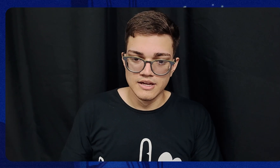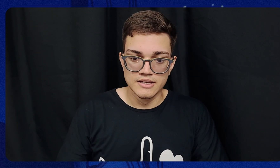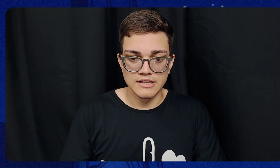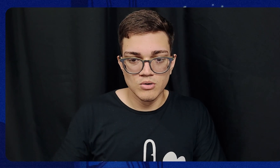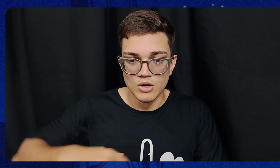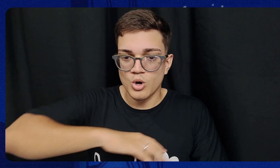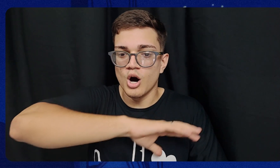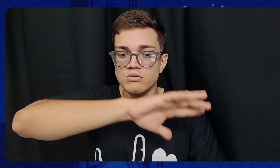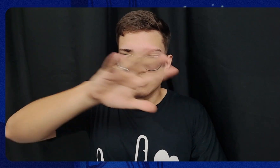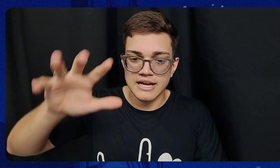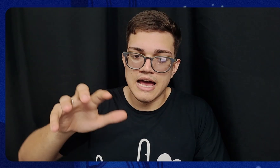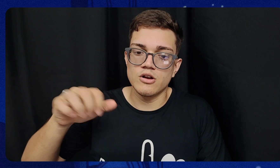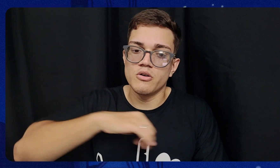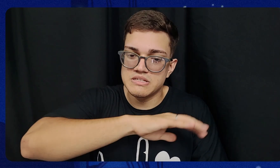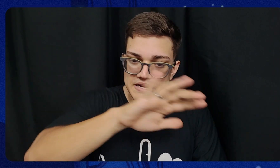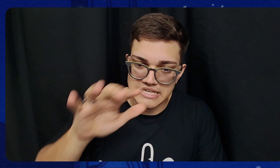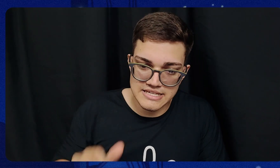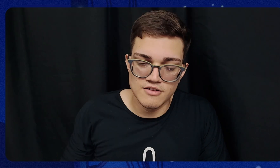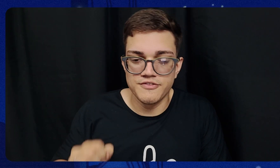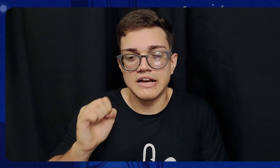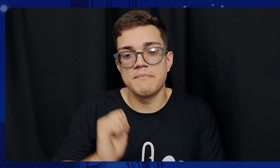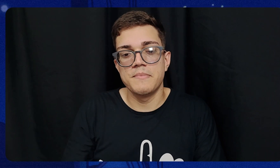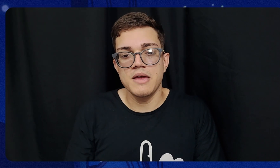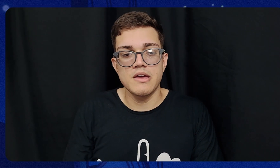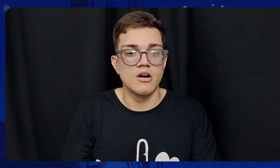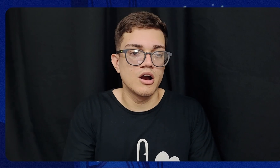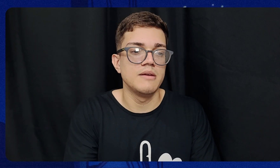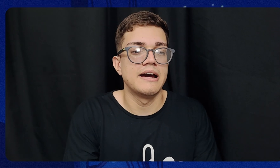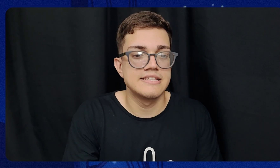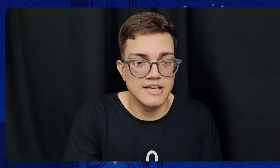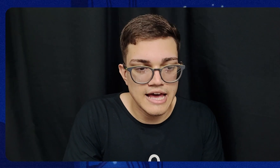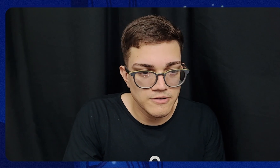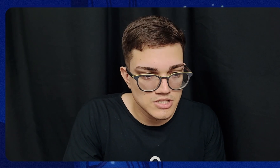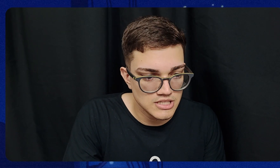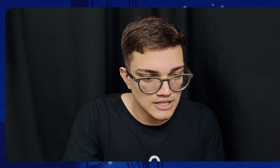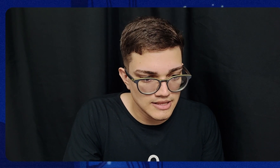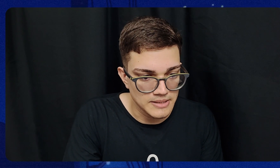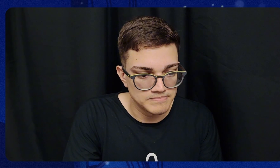Beleza? Então, com o cenário, com a espacialização, fica bem melhor e mais claro de entender.